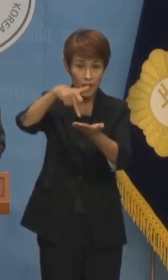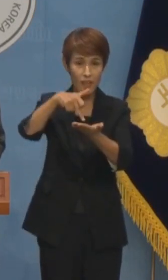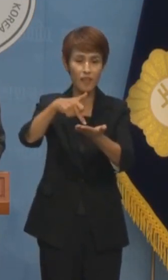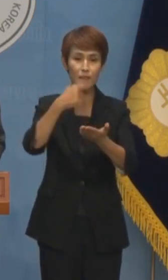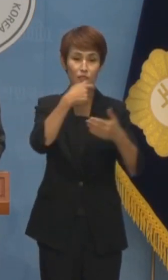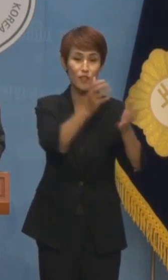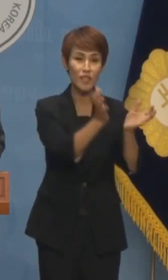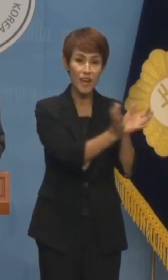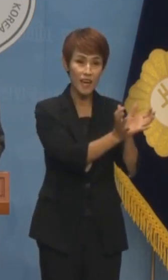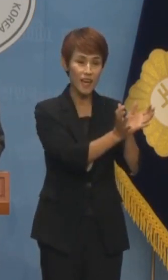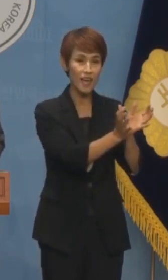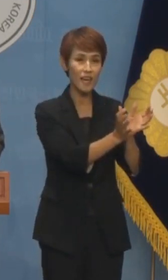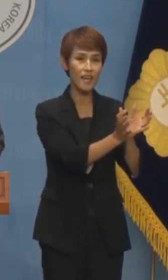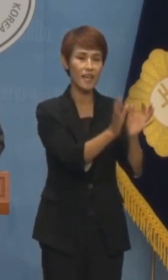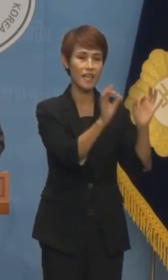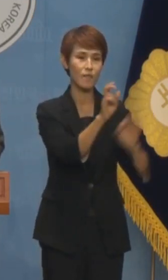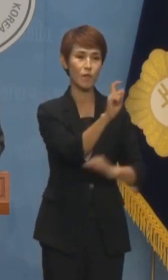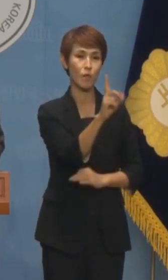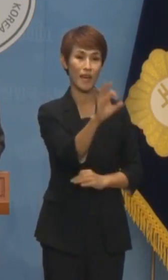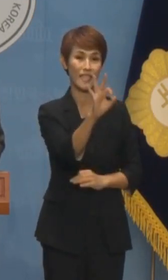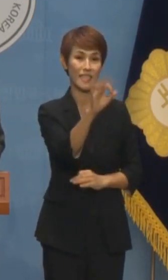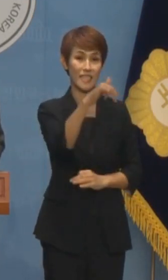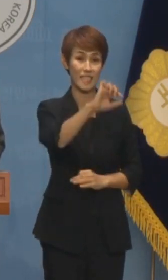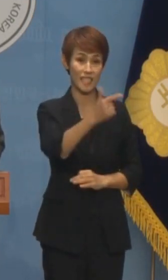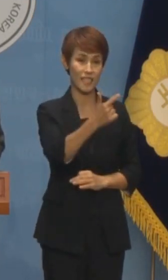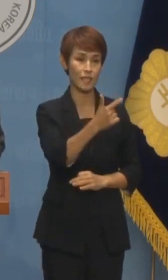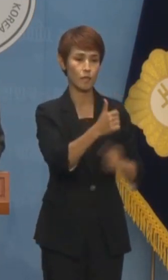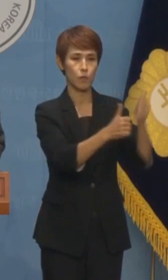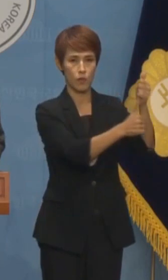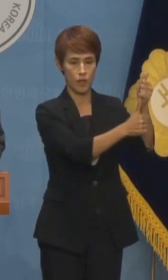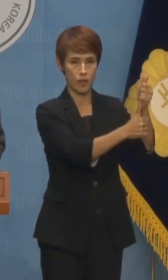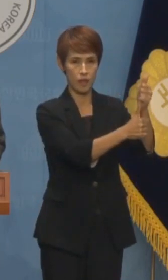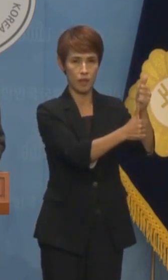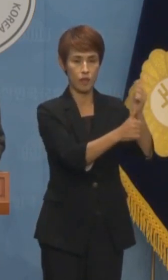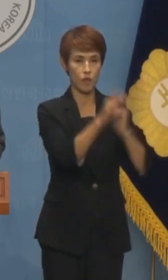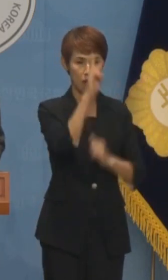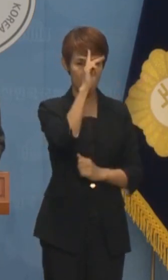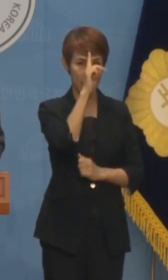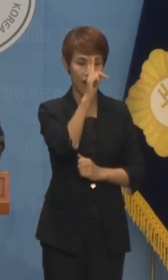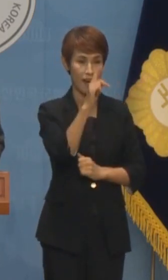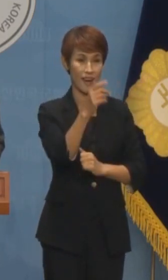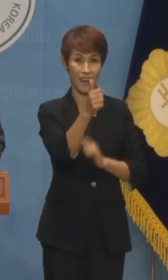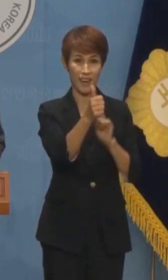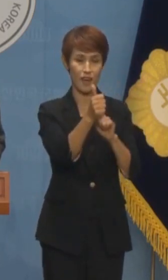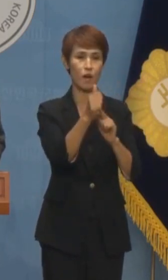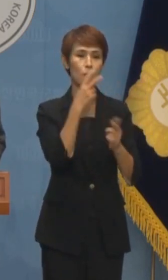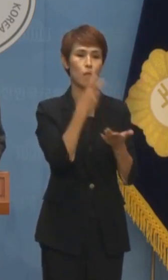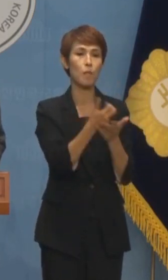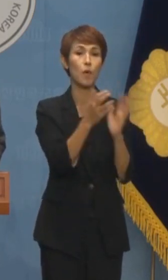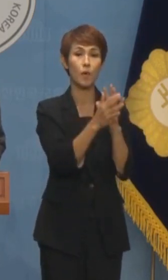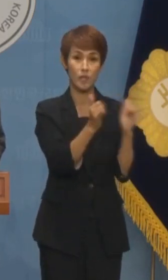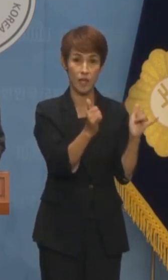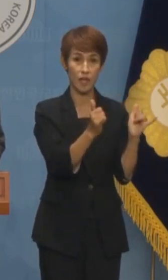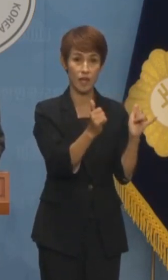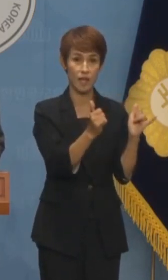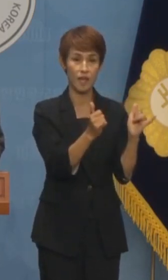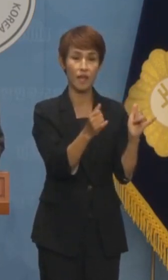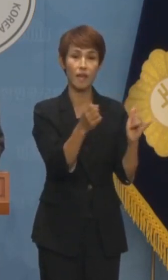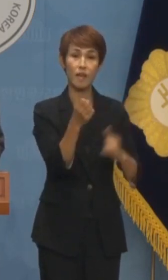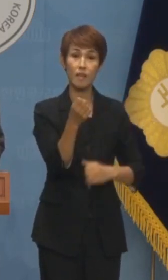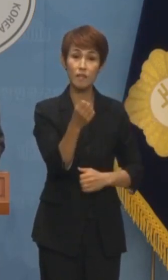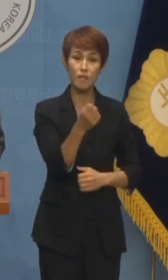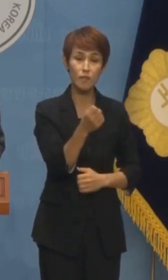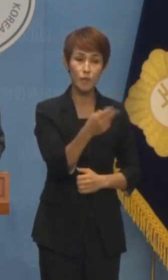의원의 보좌관 출신이자 박정훈 대령의 변호인이며 지난 총선 당시 민주당 서대문구 경선에 참여한